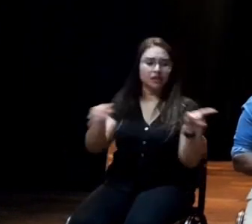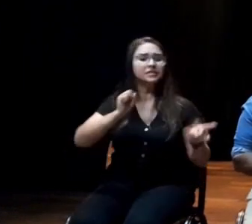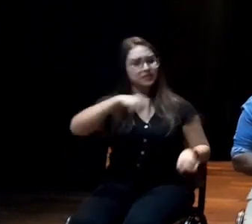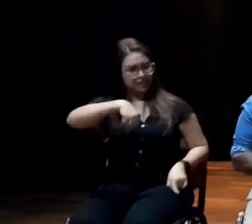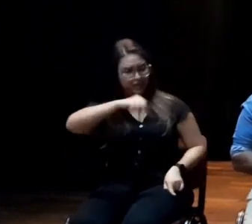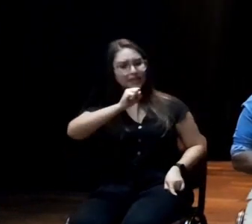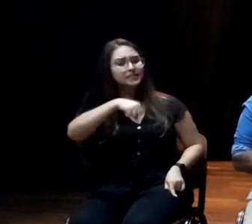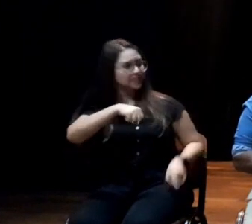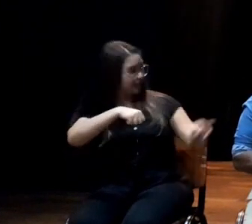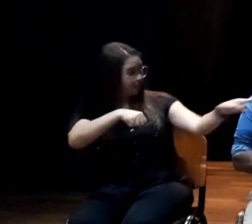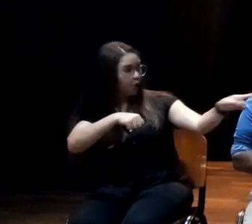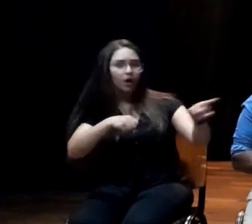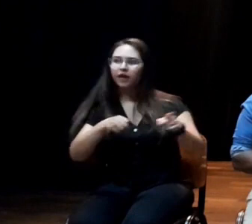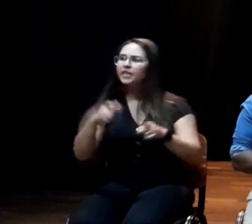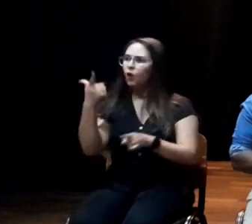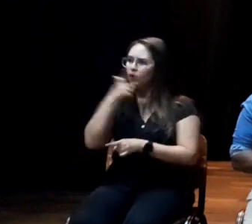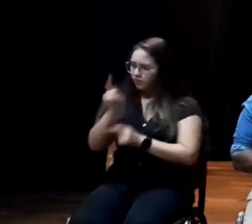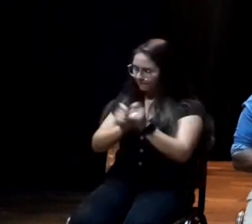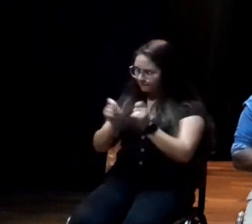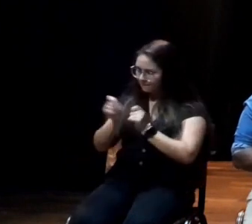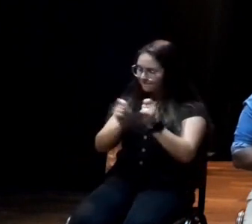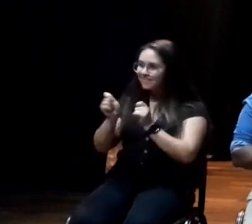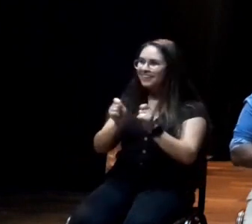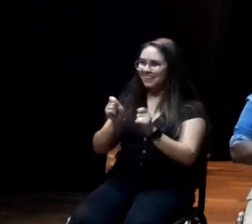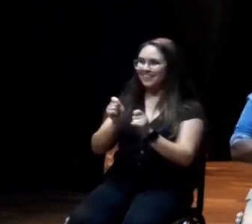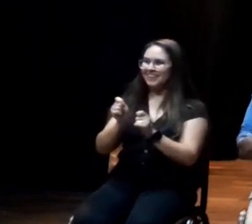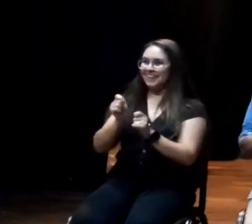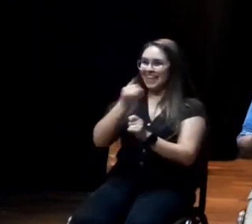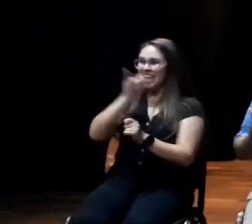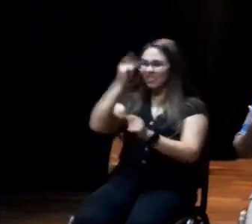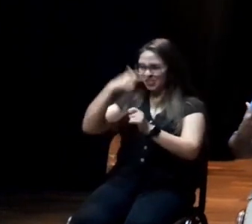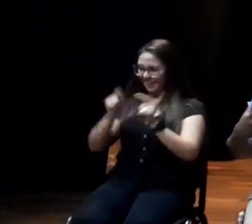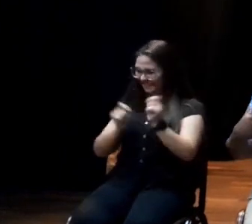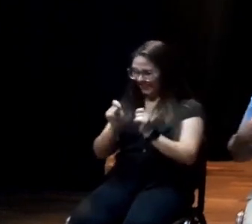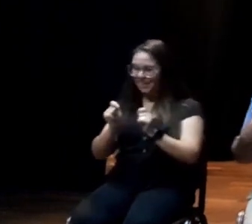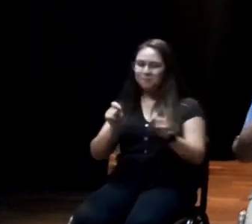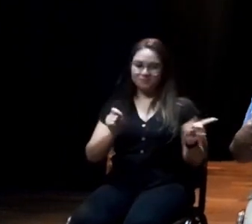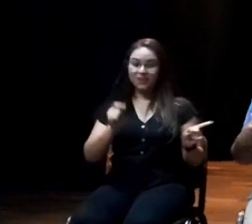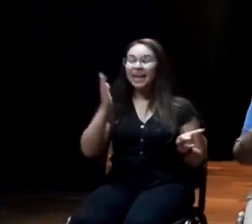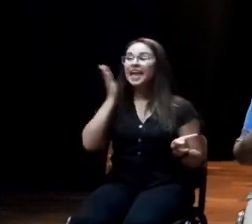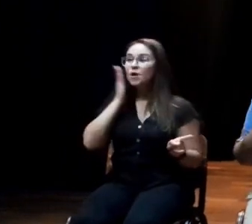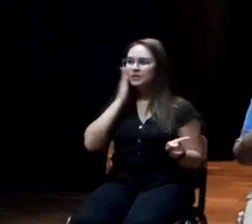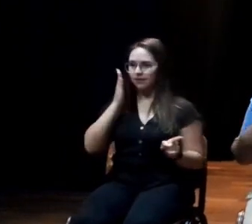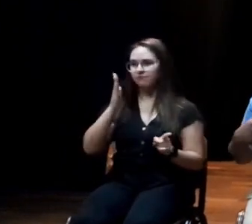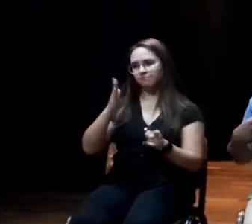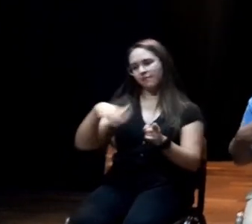Sim. De uma economia energética absurda. Porque eu sei que tem... Às vezes a gente,